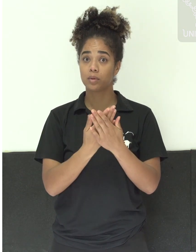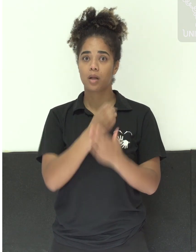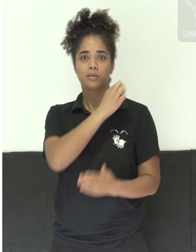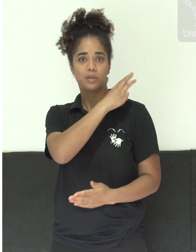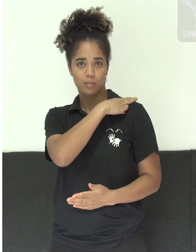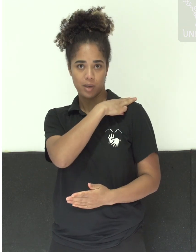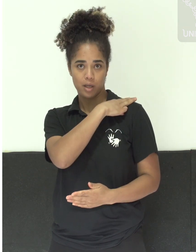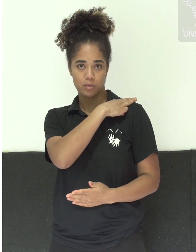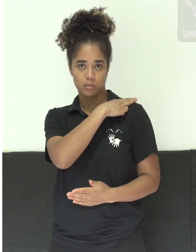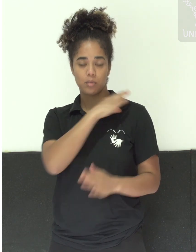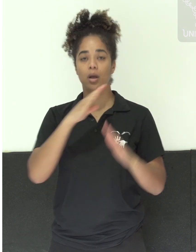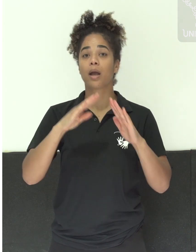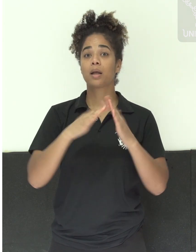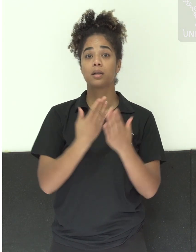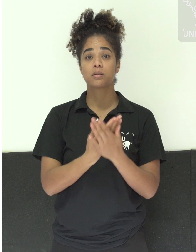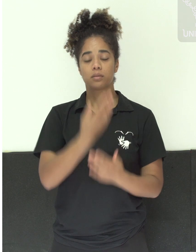escolas públicas.